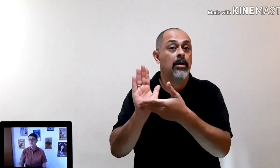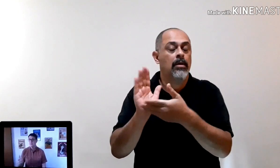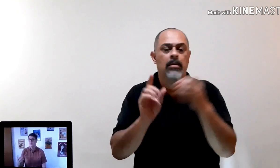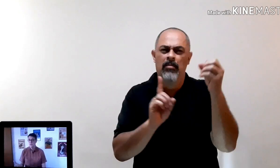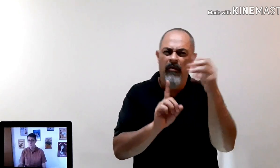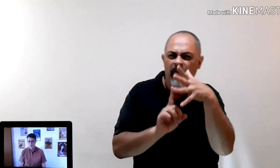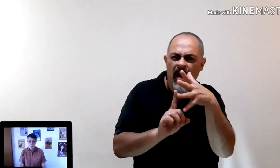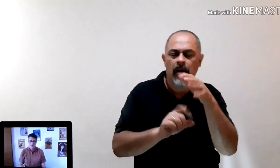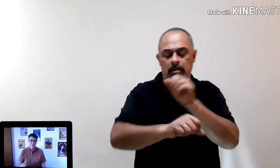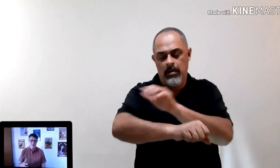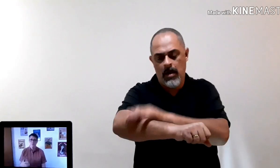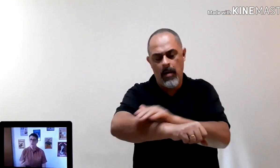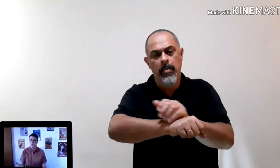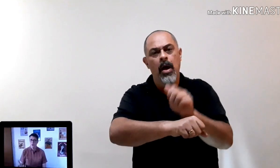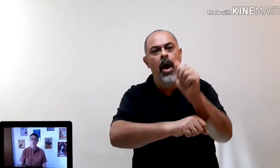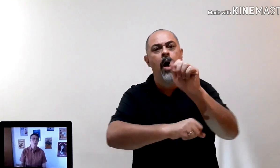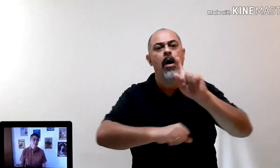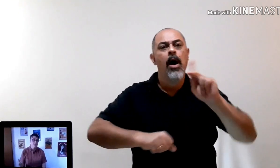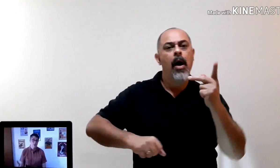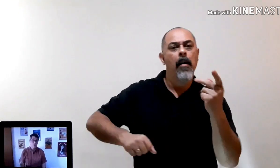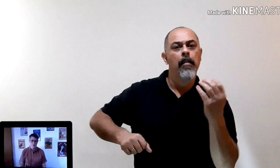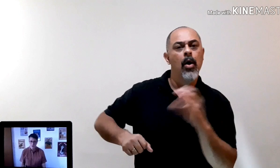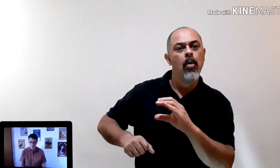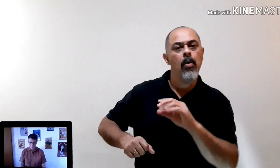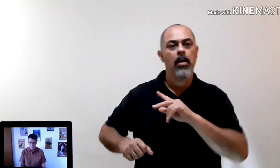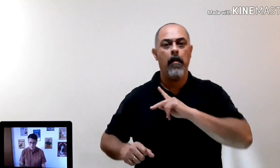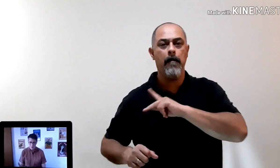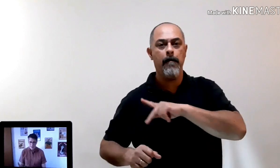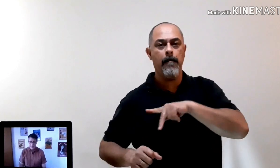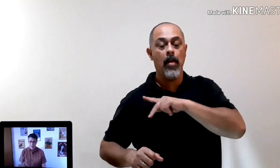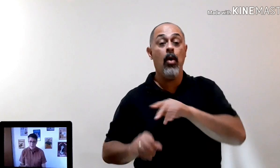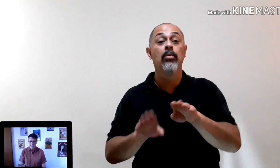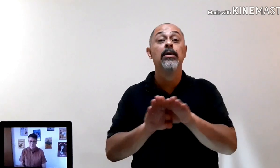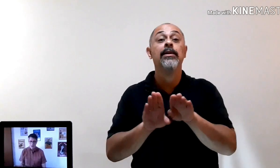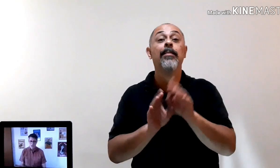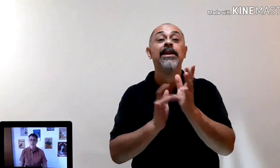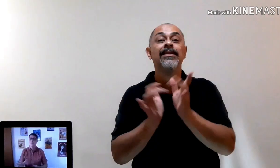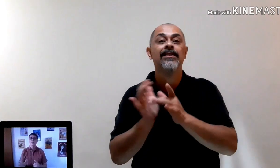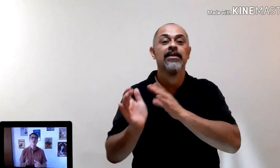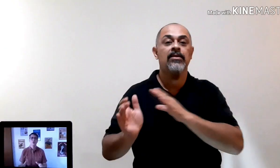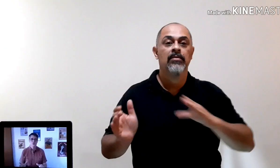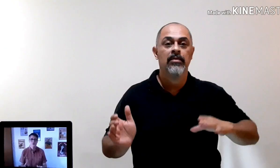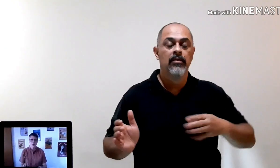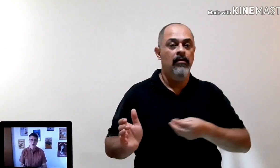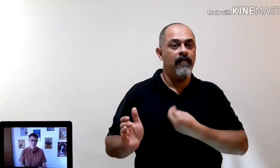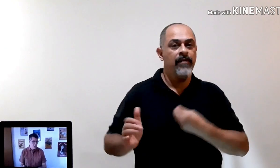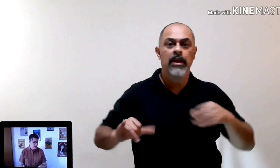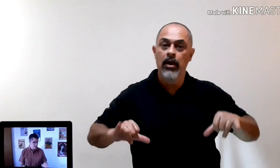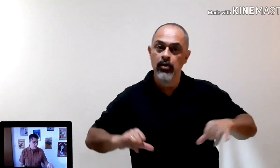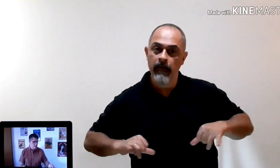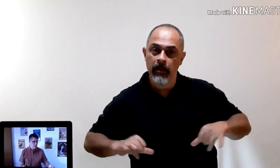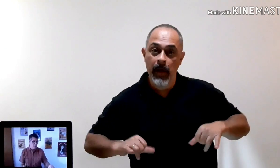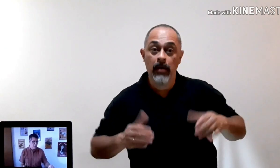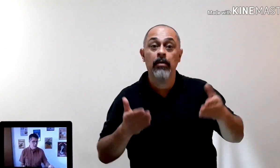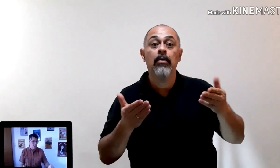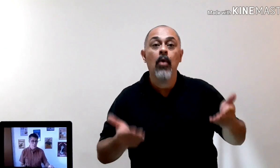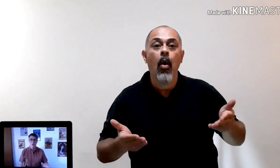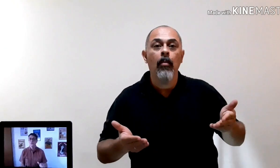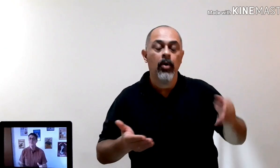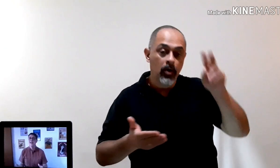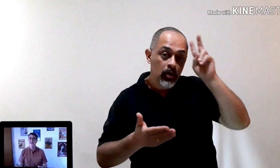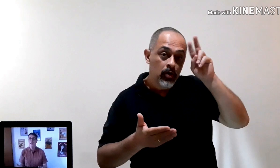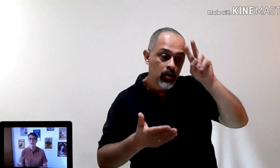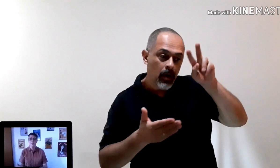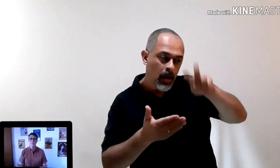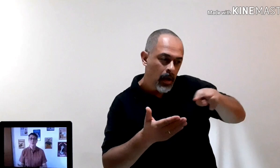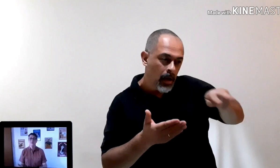de Abraão, o exemplo de Abacuque, o exemplo de Paulo e o exemplo do nosso Senhor Jesus, né? Então, a gente tem que mudar o nosso foco. Então, eu